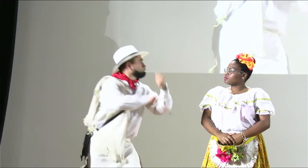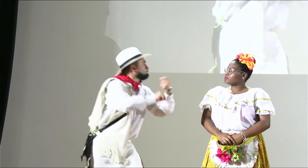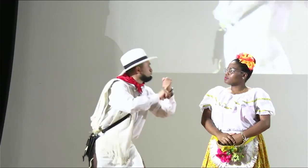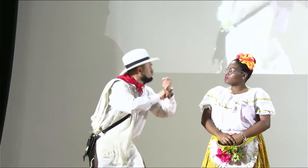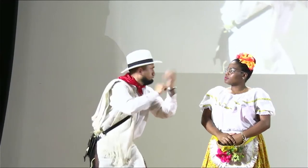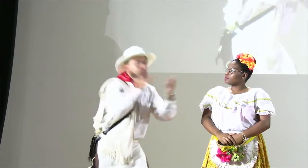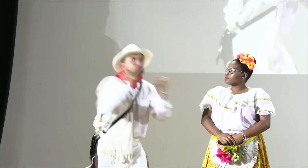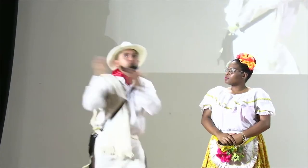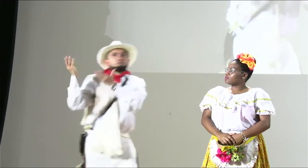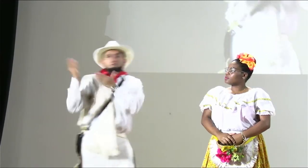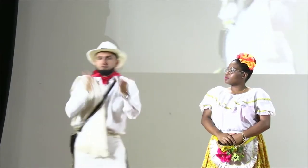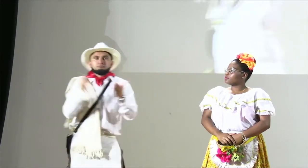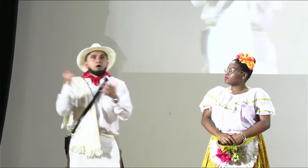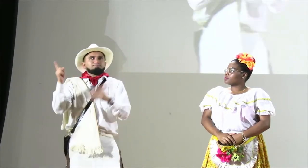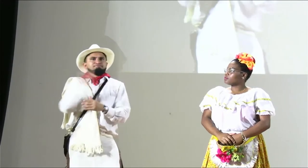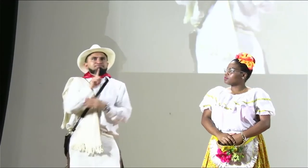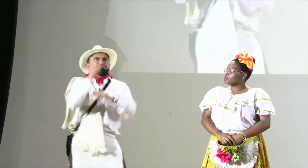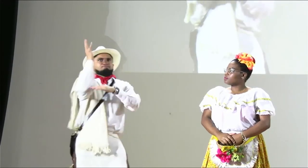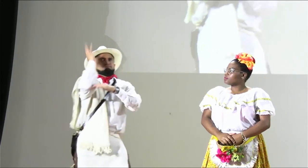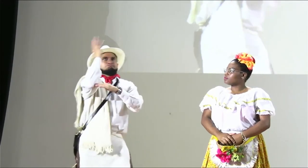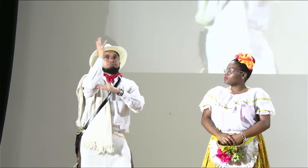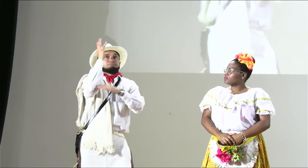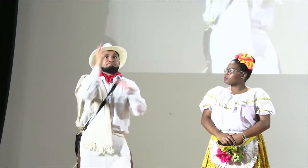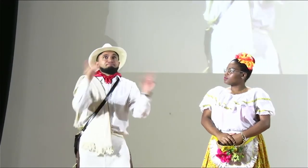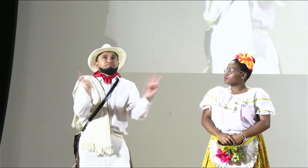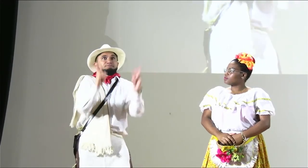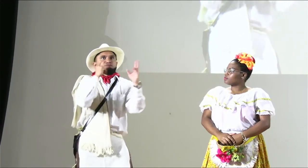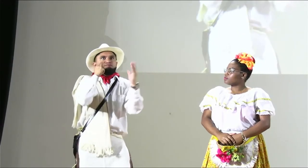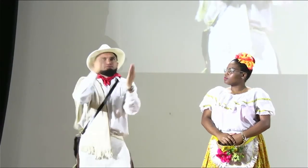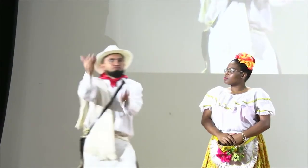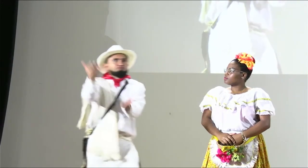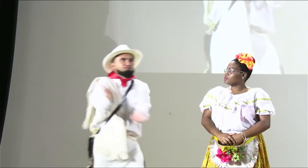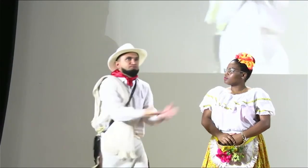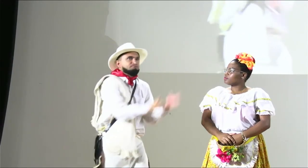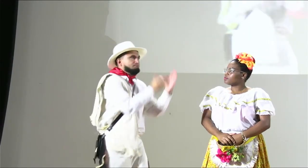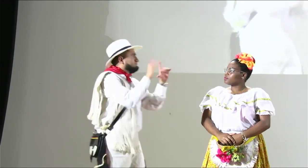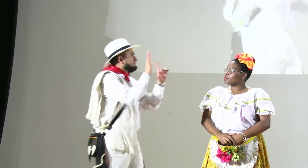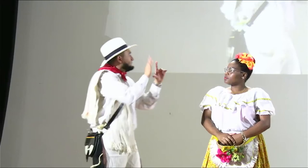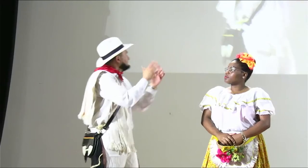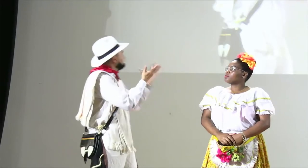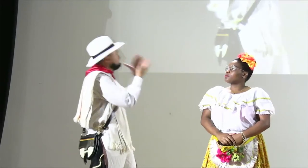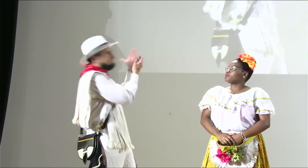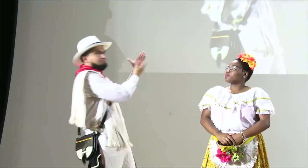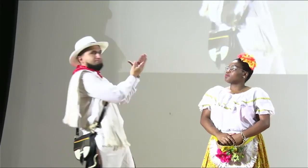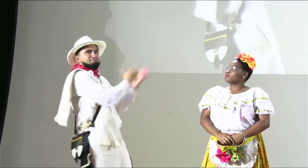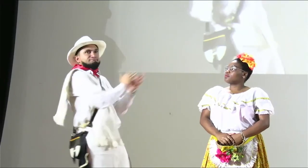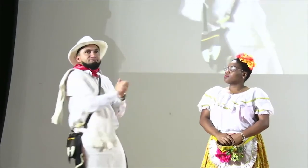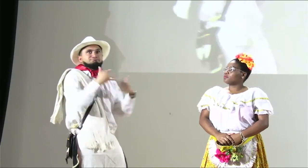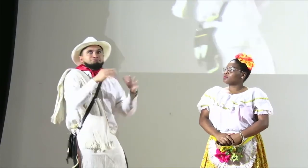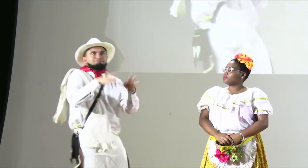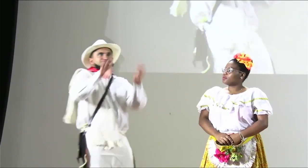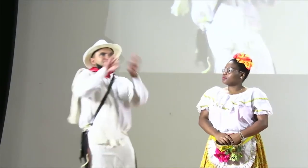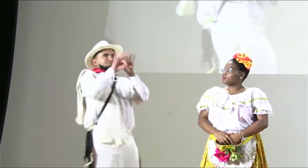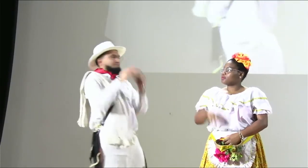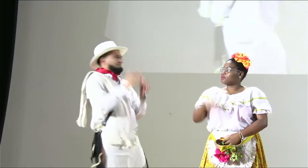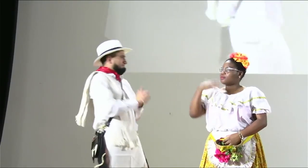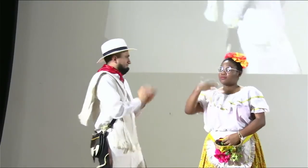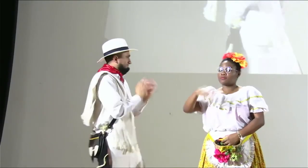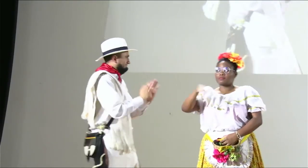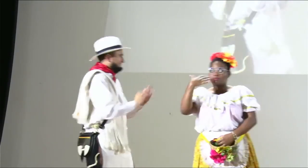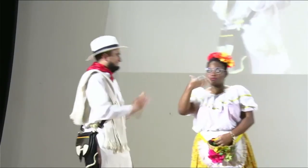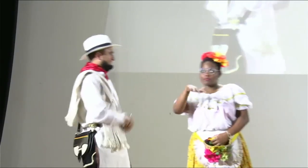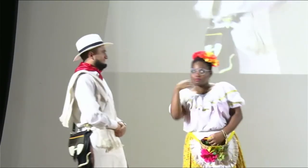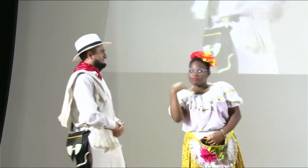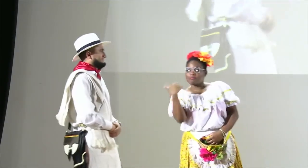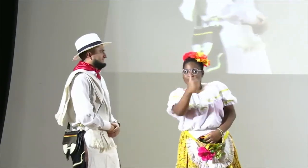y hace parte de la WFD, de la Federación Mundial de Sordos. Vamos a en vivo con ella. Los dejo con Tawny Holmes.